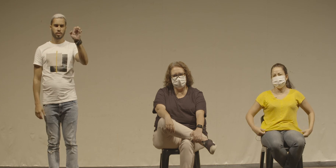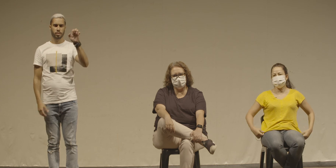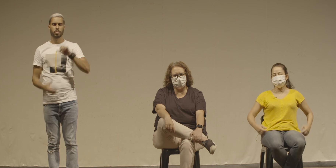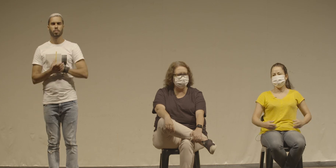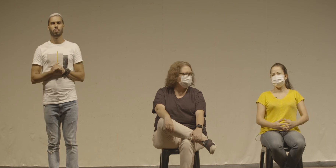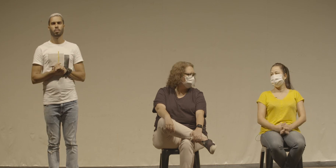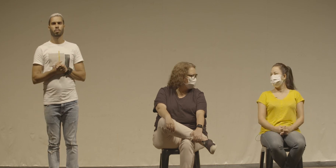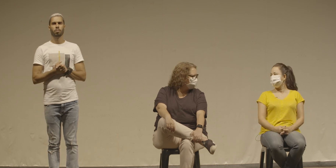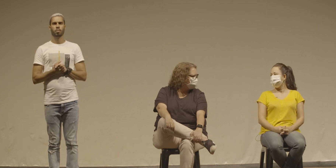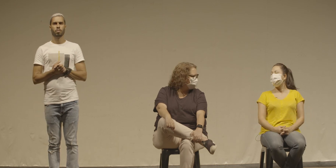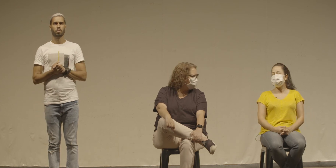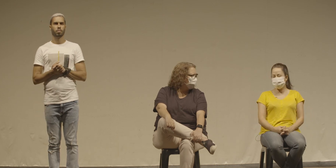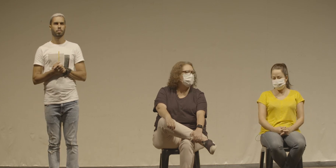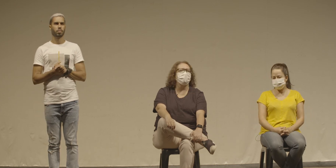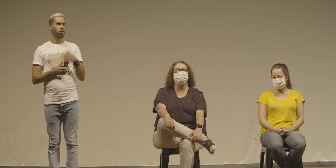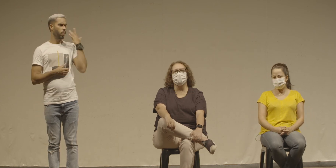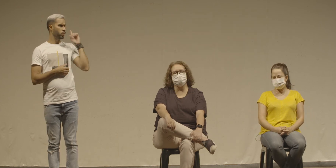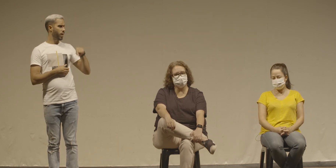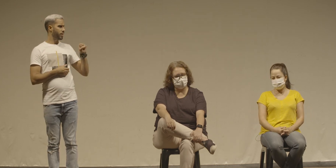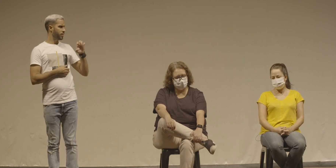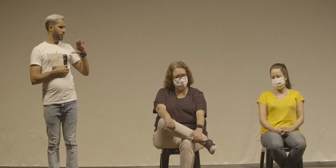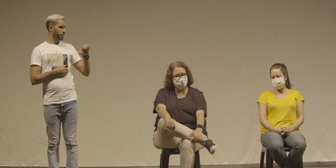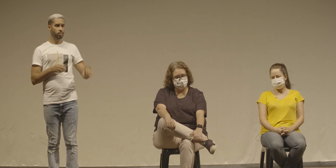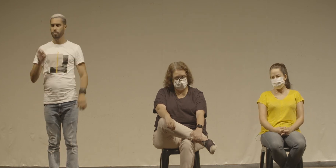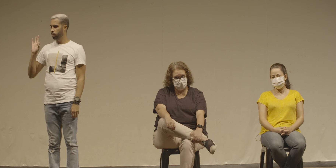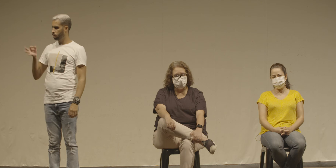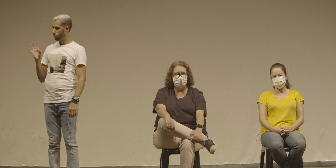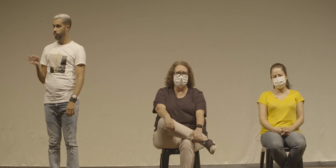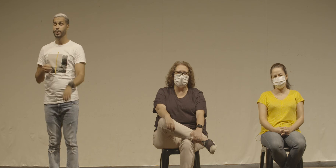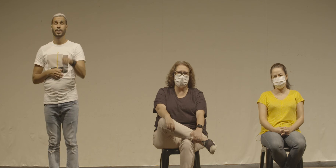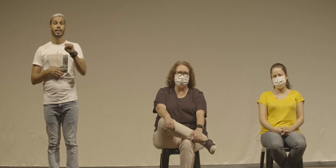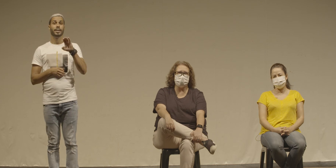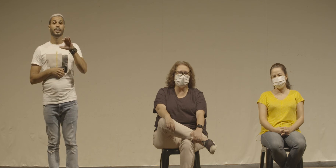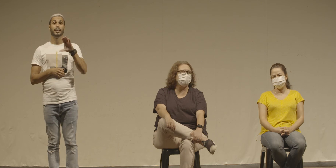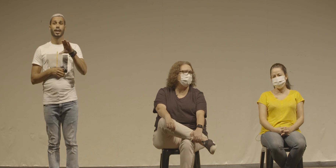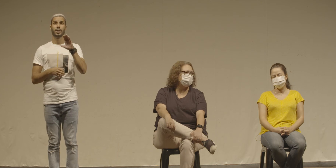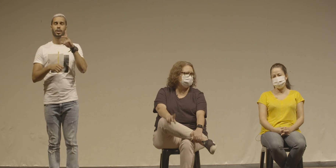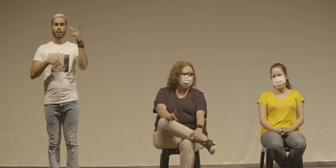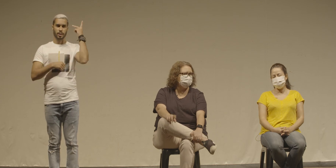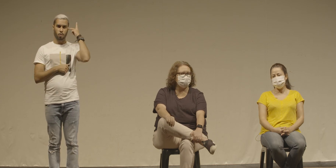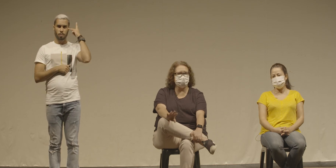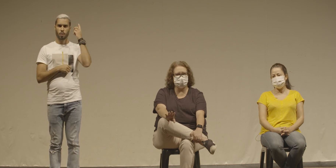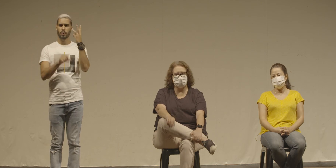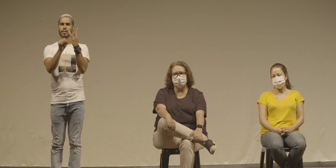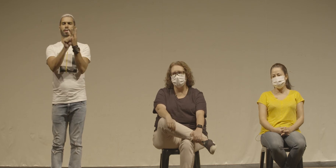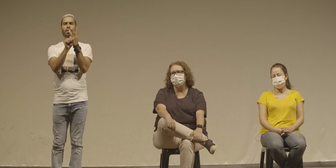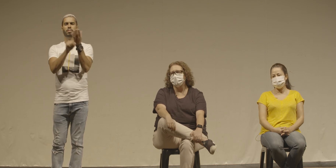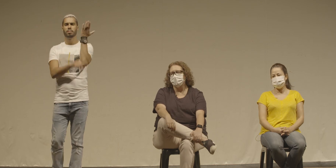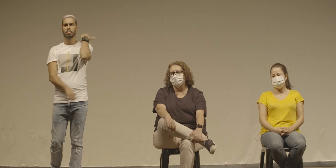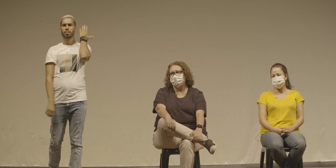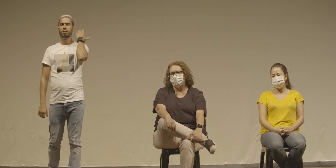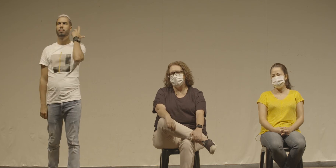que acho que foi o Sesc, né? Foi. O Sesc de São Paulo promoveu há uns 3 anos atrás, se não me